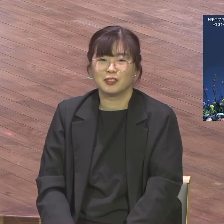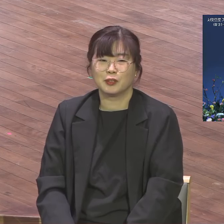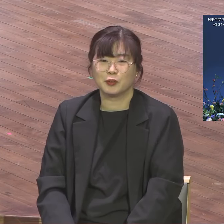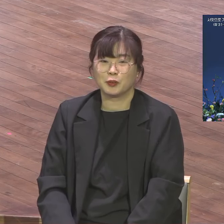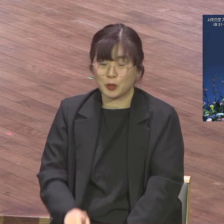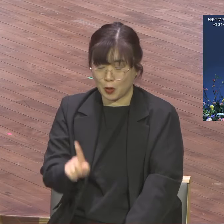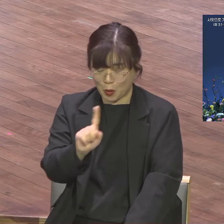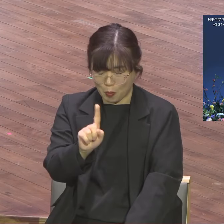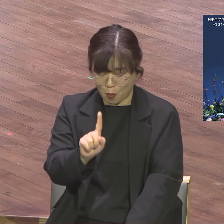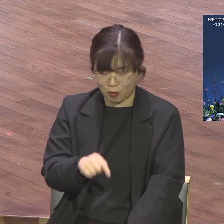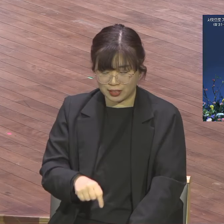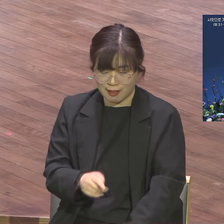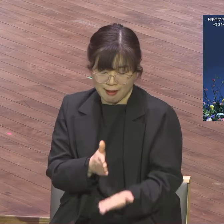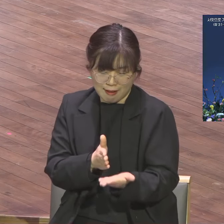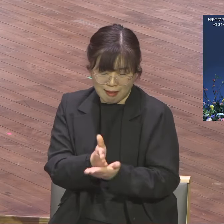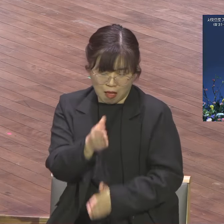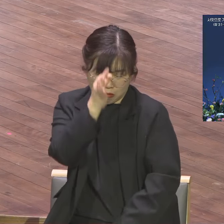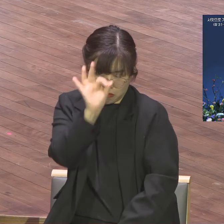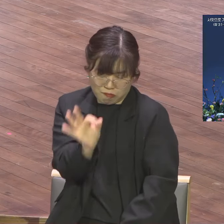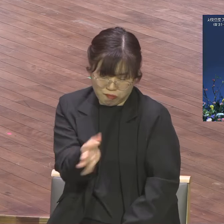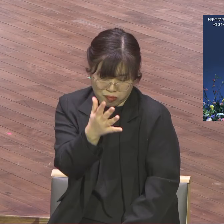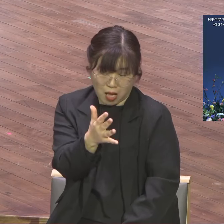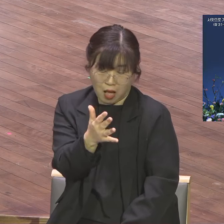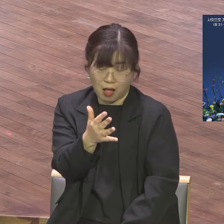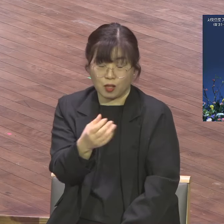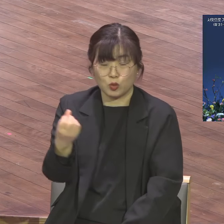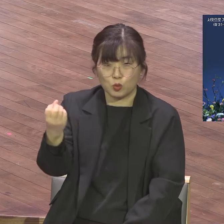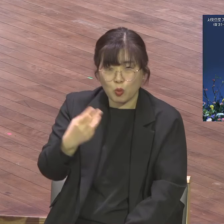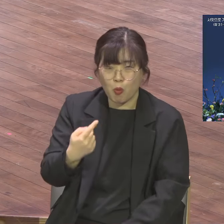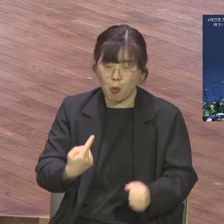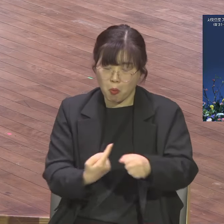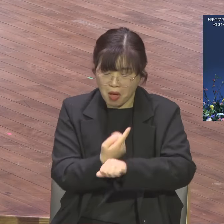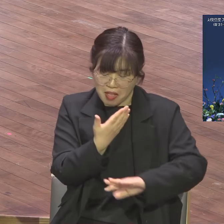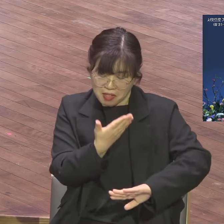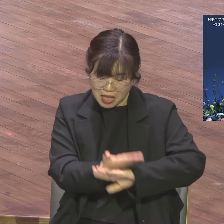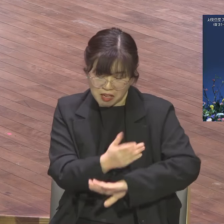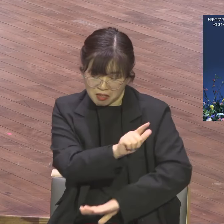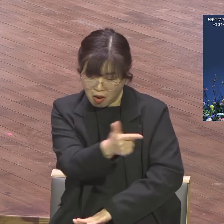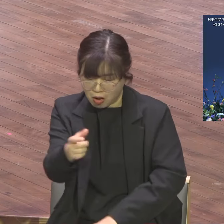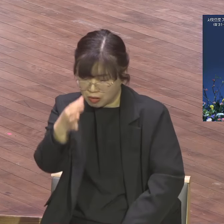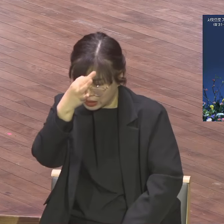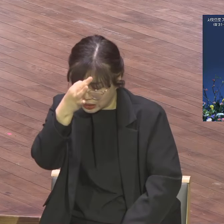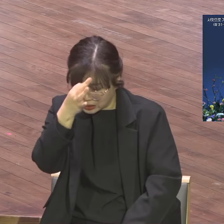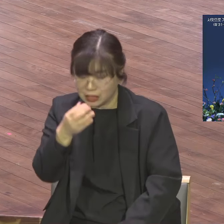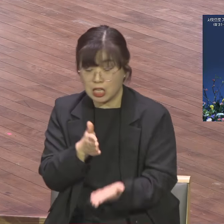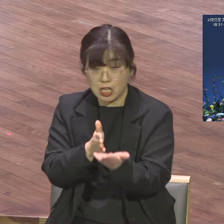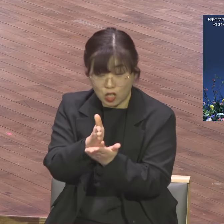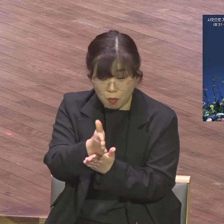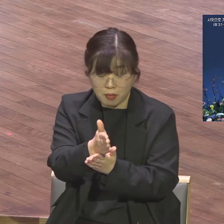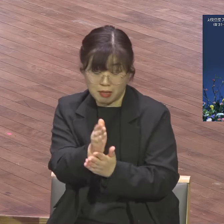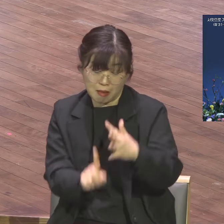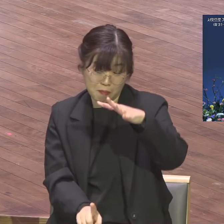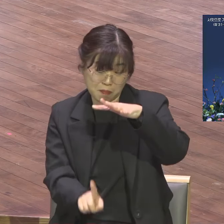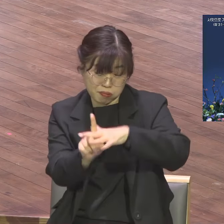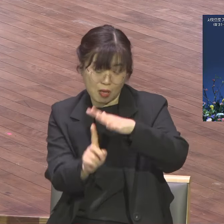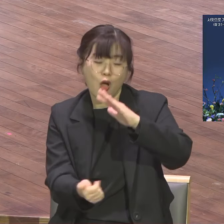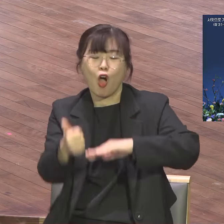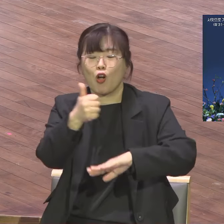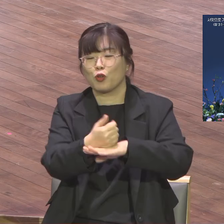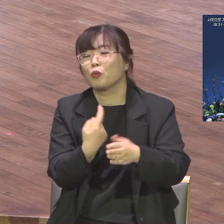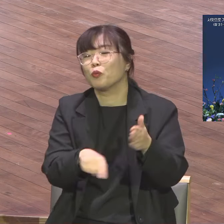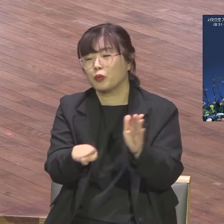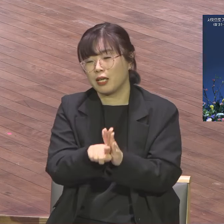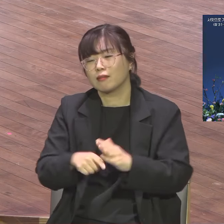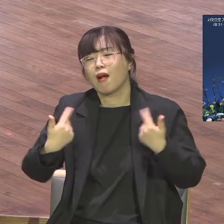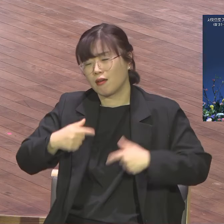분야에서, 전문성의 분야에서 최고가 되게 해달라고. 아멘. 믿음대로 될지어다. 최고가